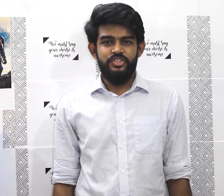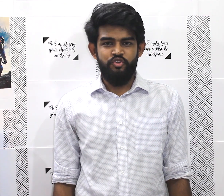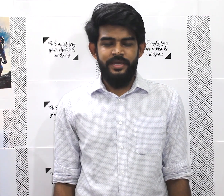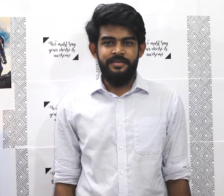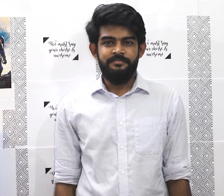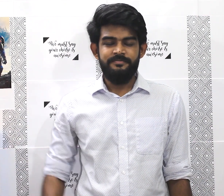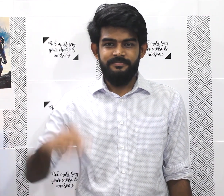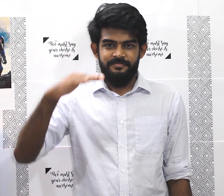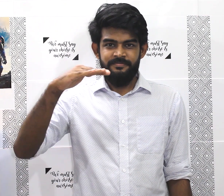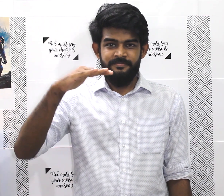ছোট ভাই,